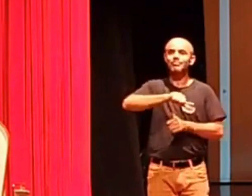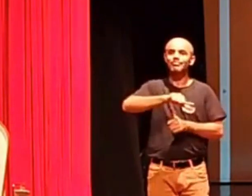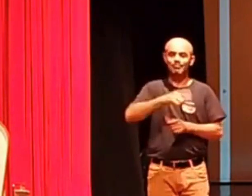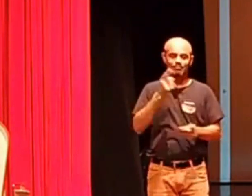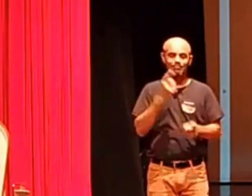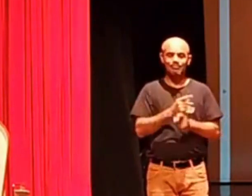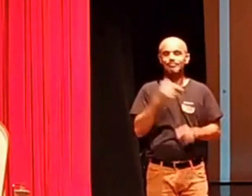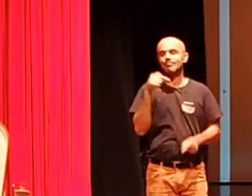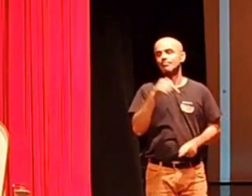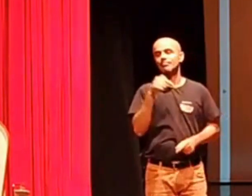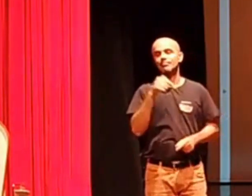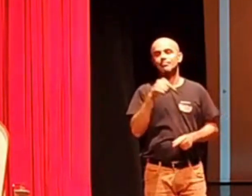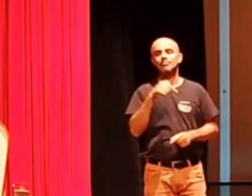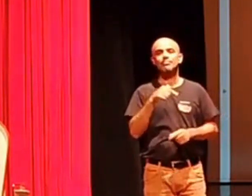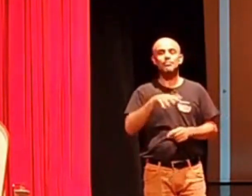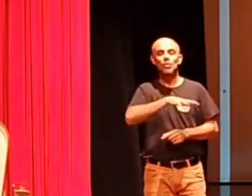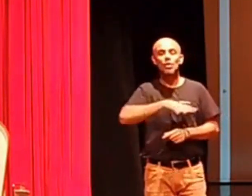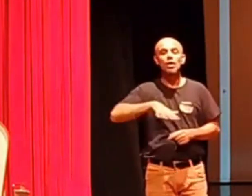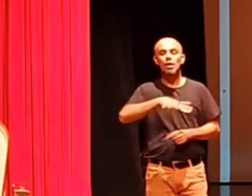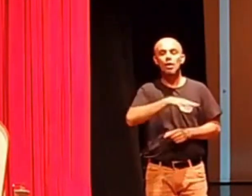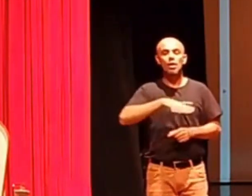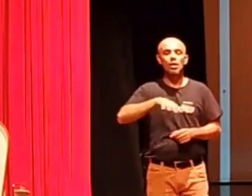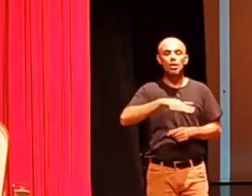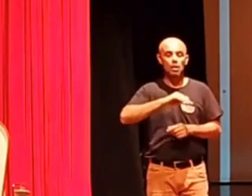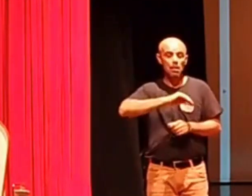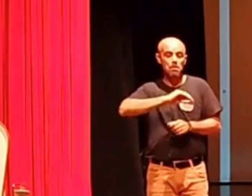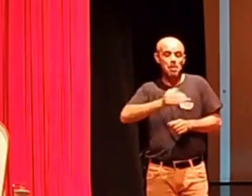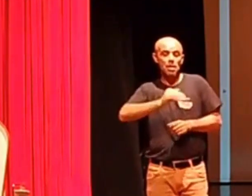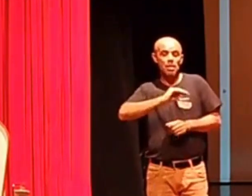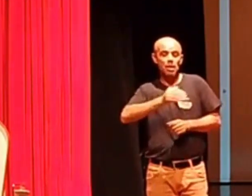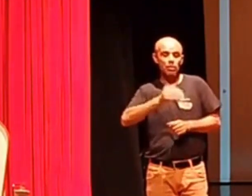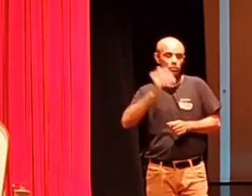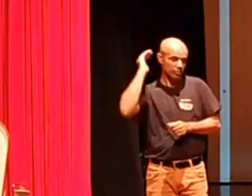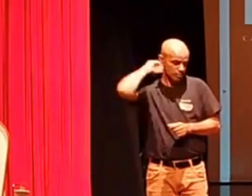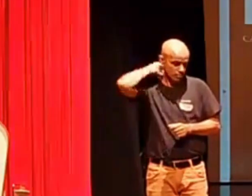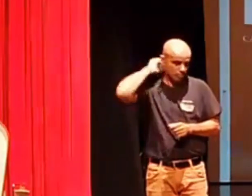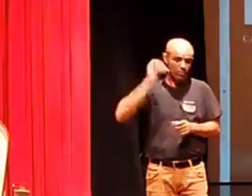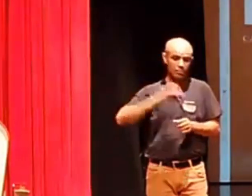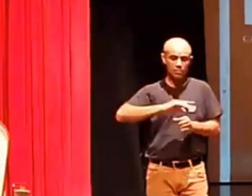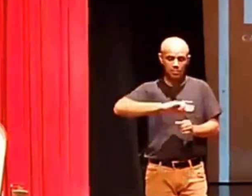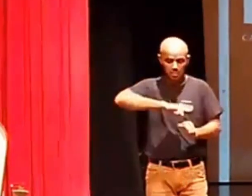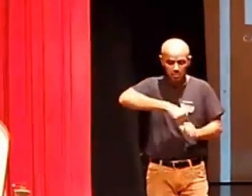gibosidade efetivamente, né? Essa região mais alta das costas.